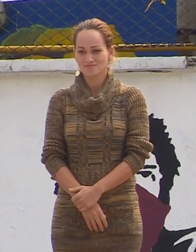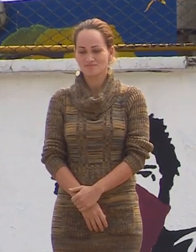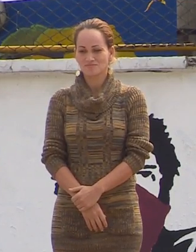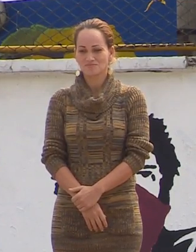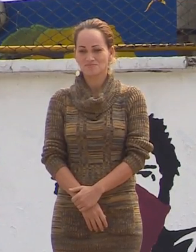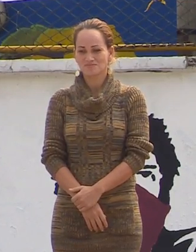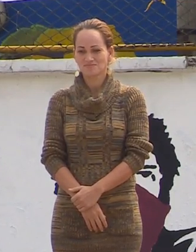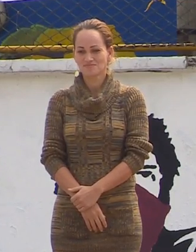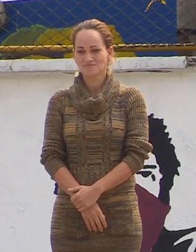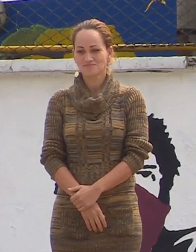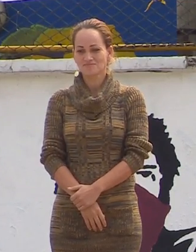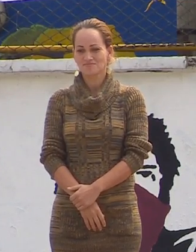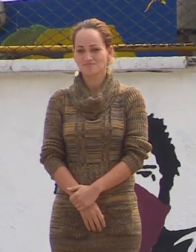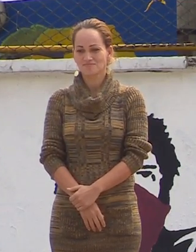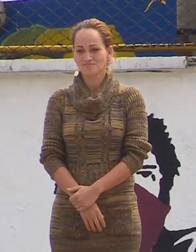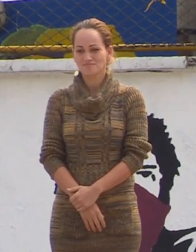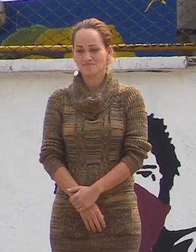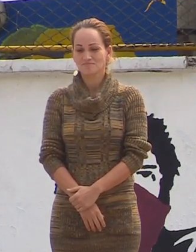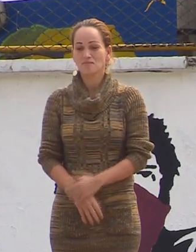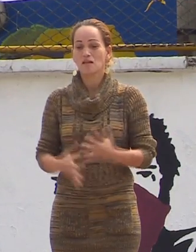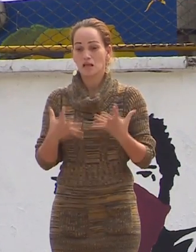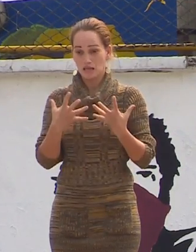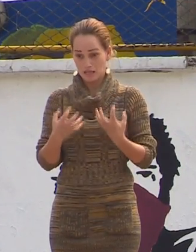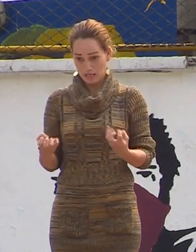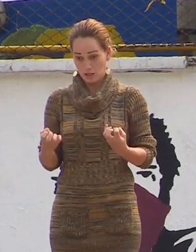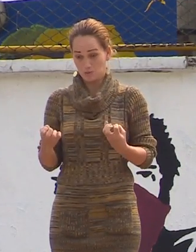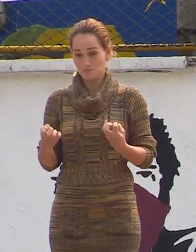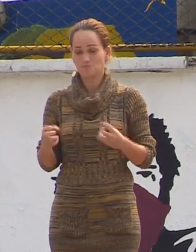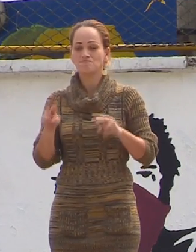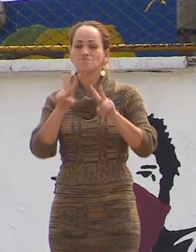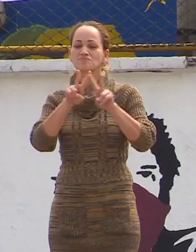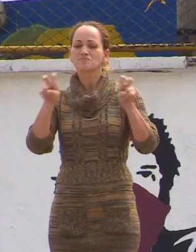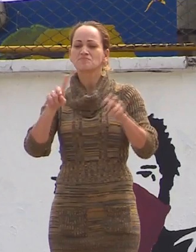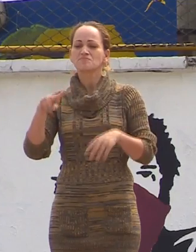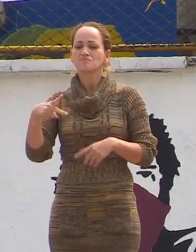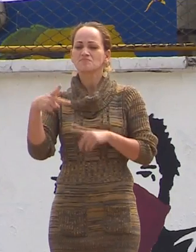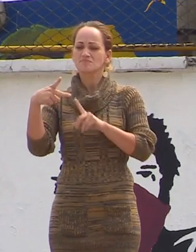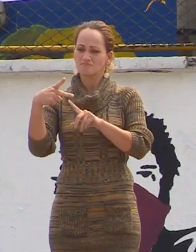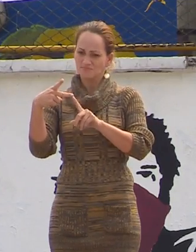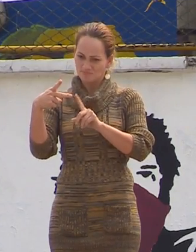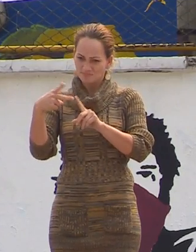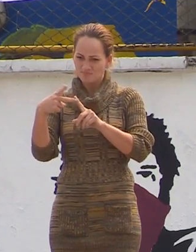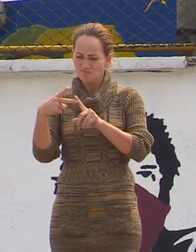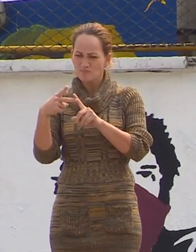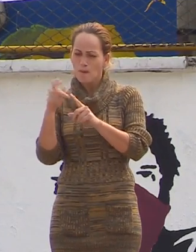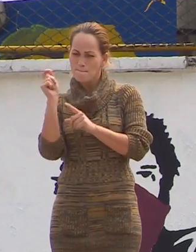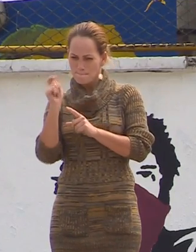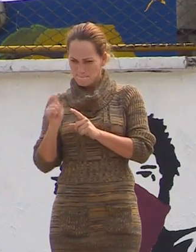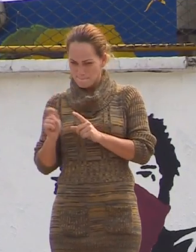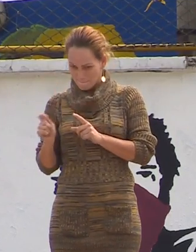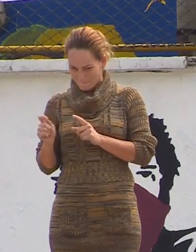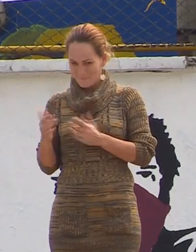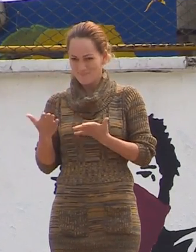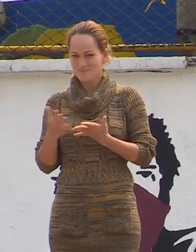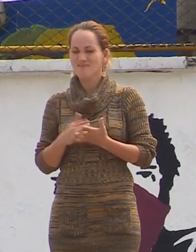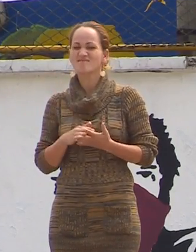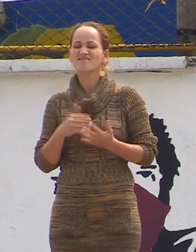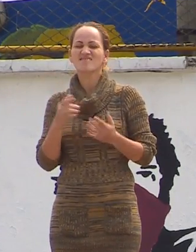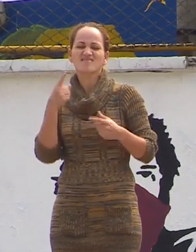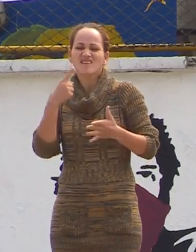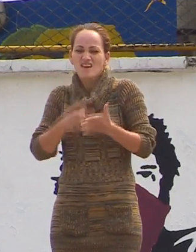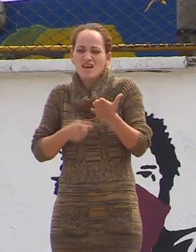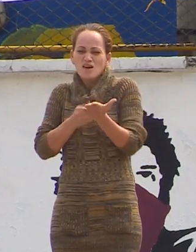Quiero, en segundo término, referirme explícitamente a nuestro